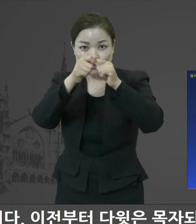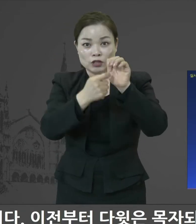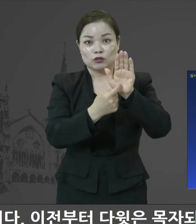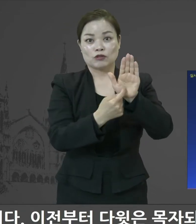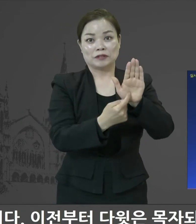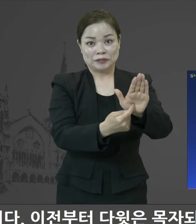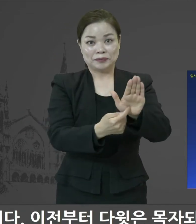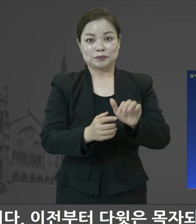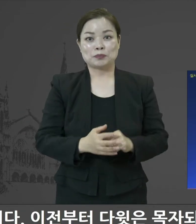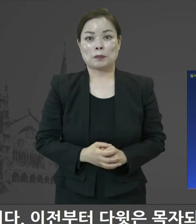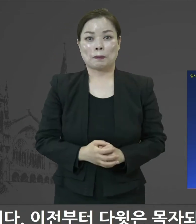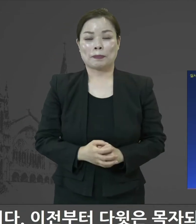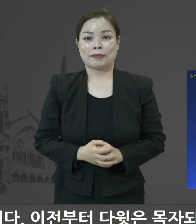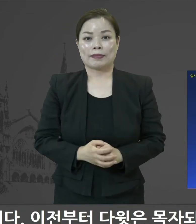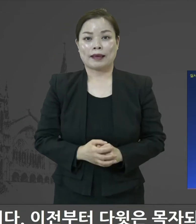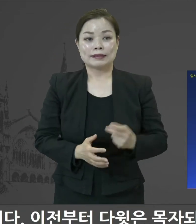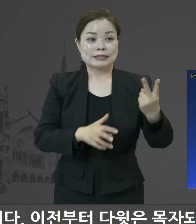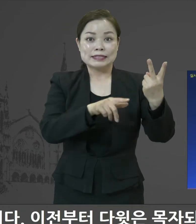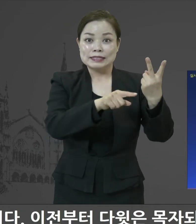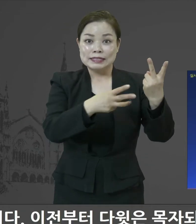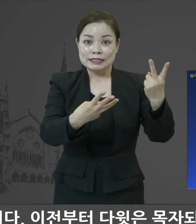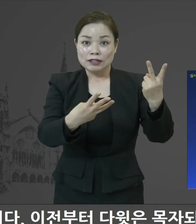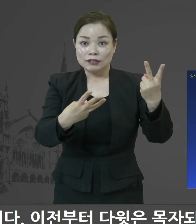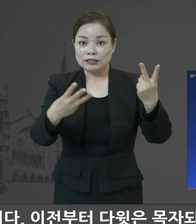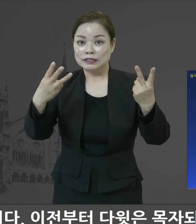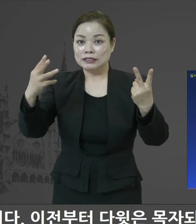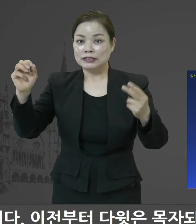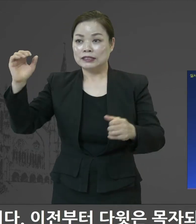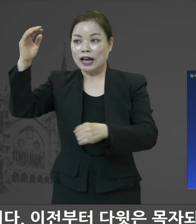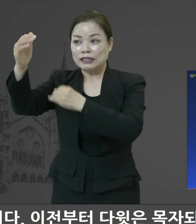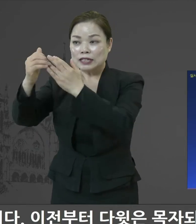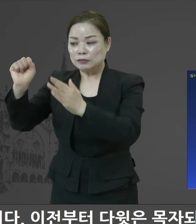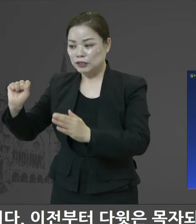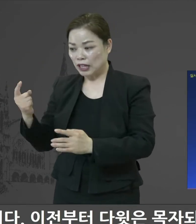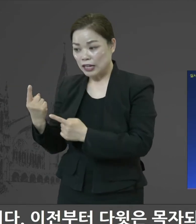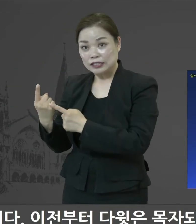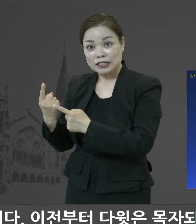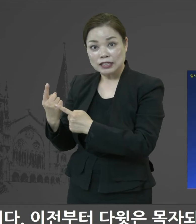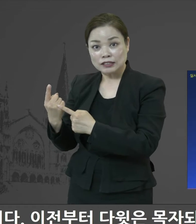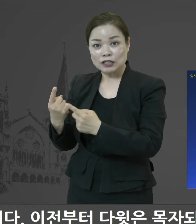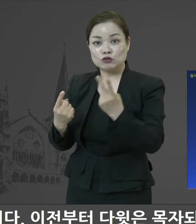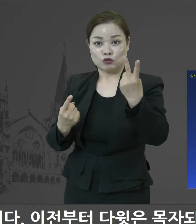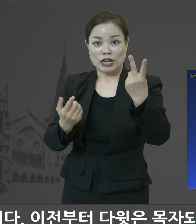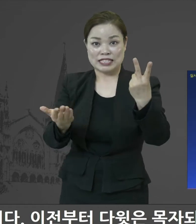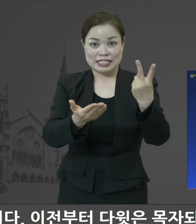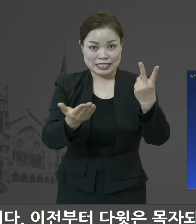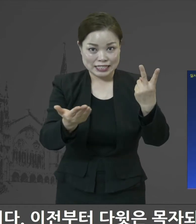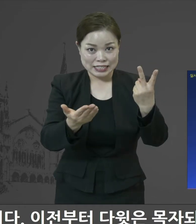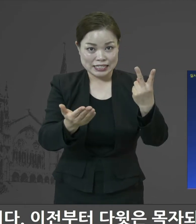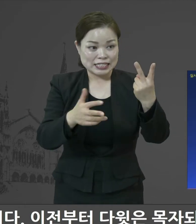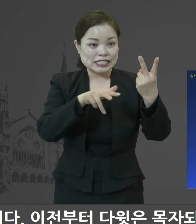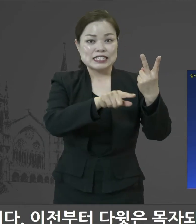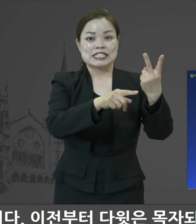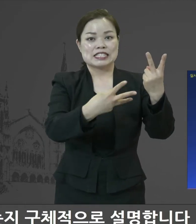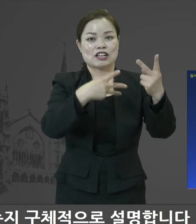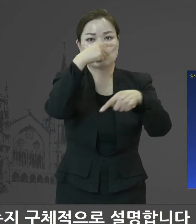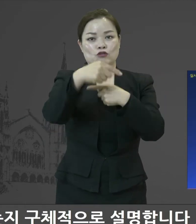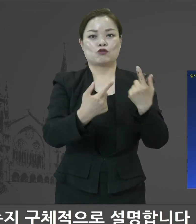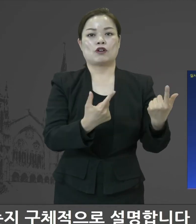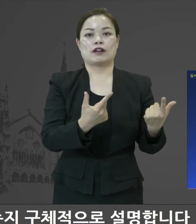설명합니다. 2절에서 하나님은 다윗을 위해서 두 가지 일을 하십니다. 우리 함께 2절 말씀을